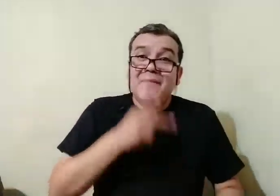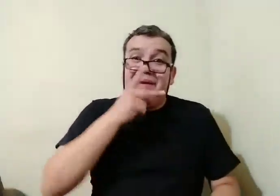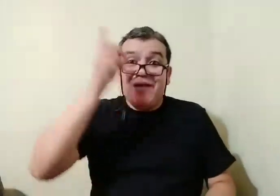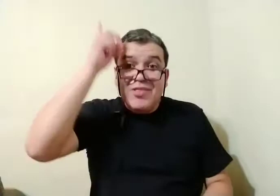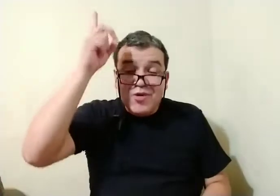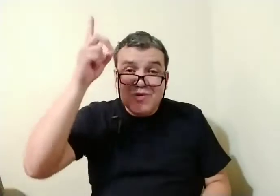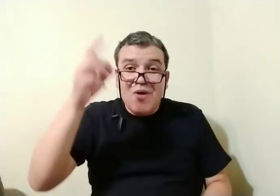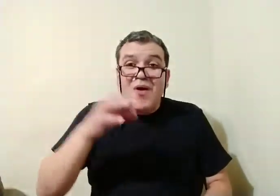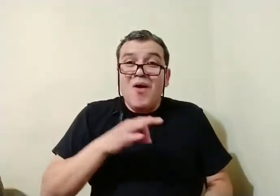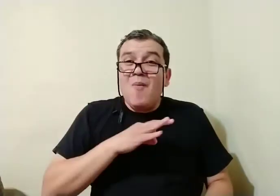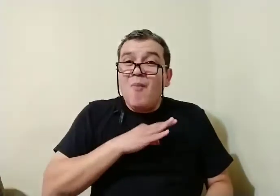126.